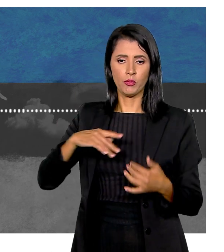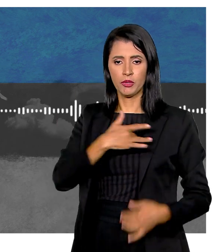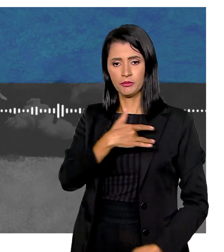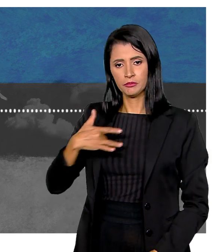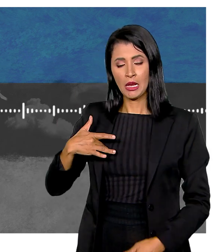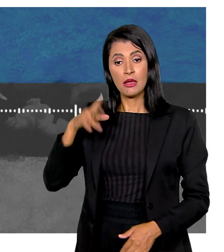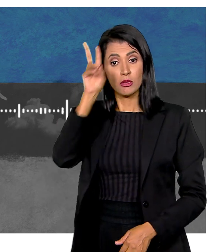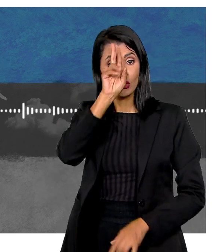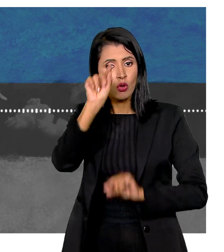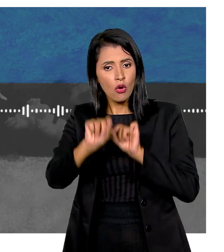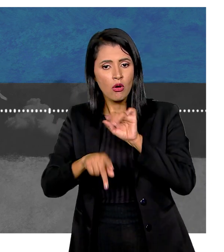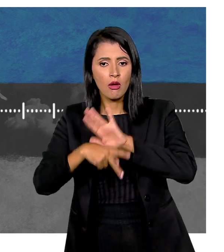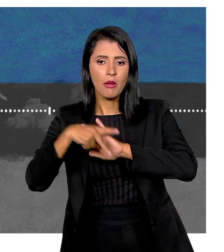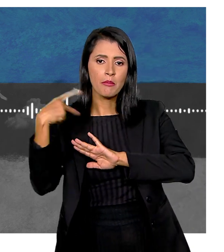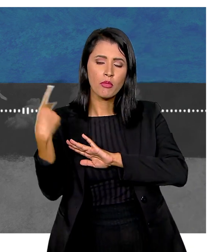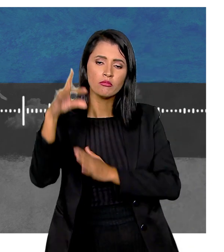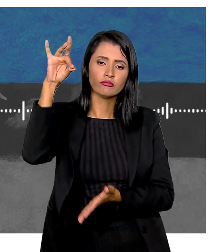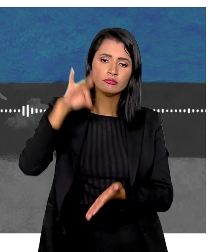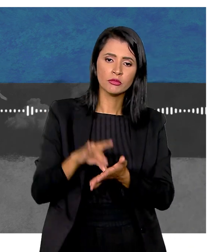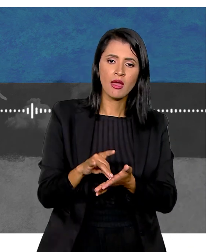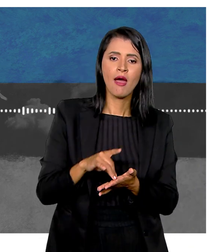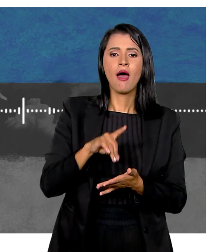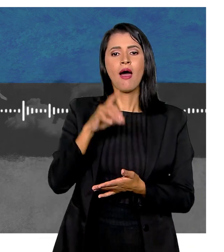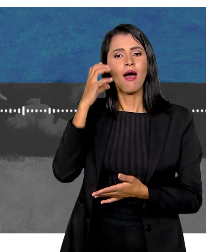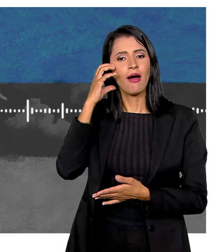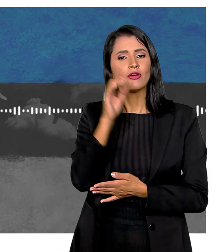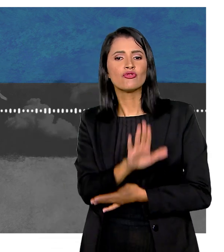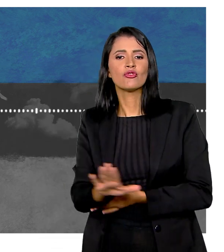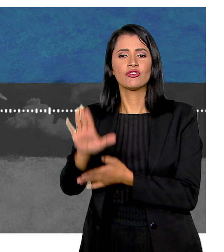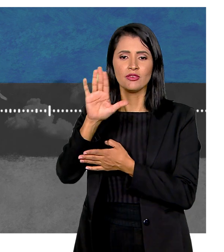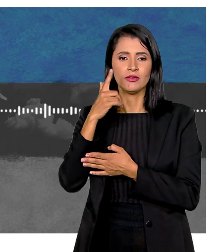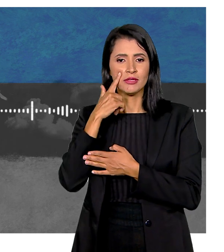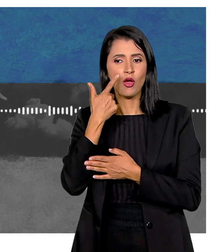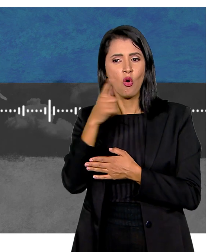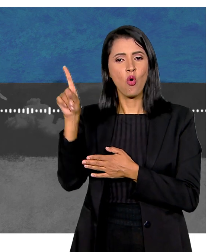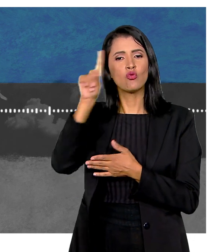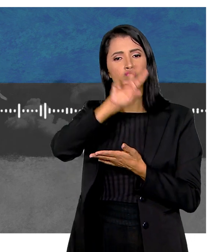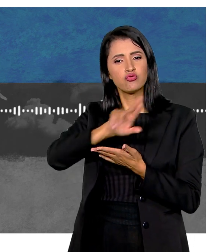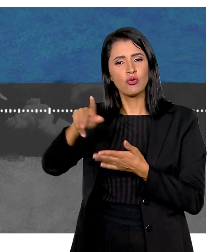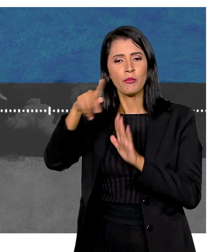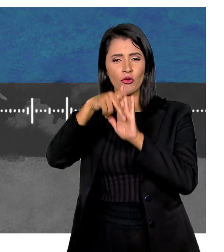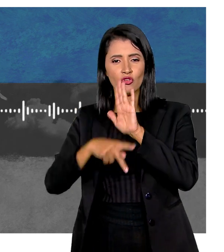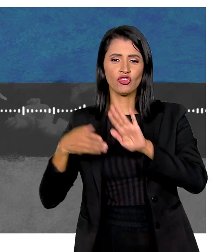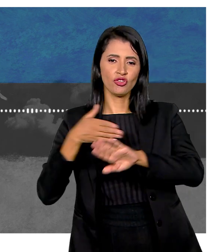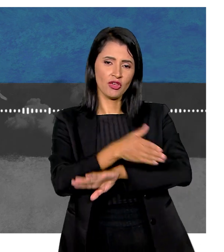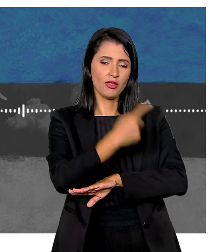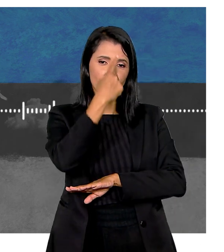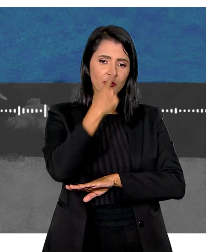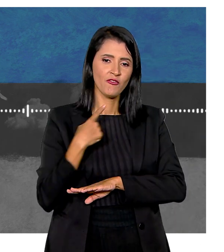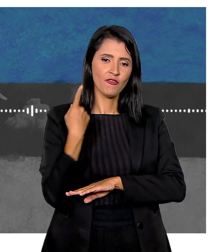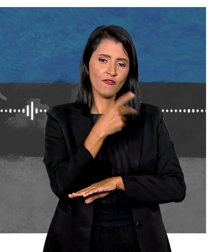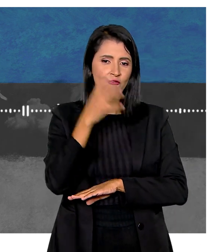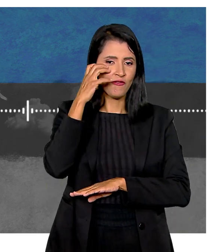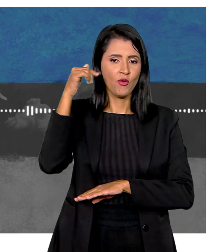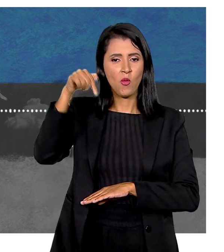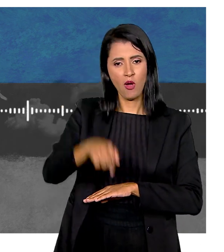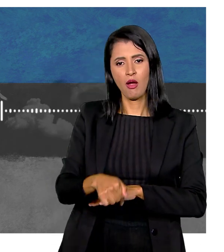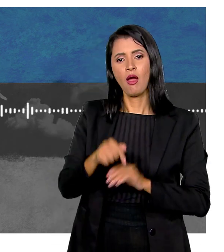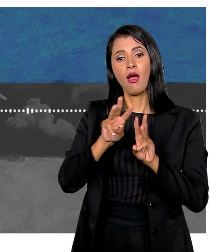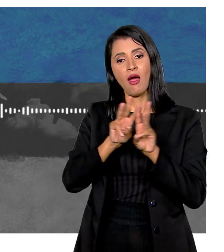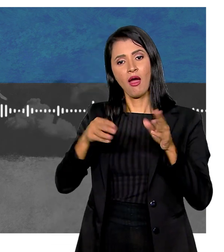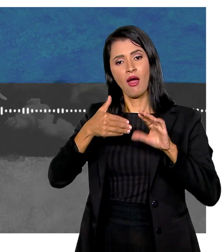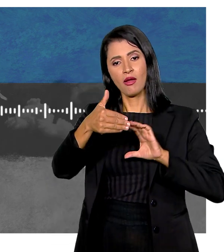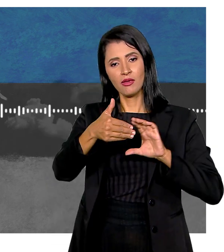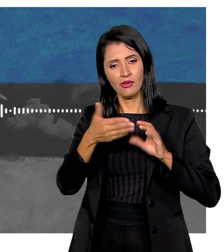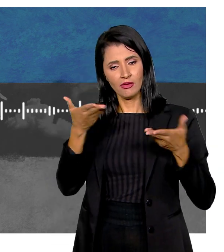Saúde Histórias Raras É um podcast Original Da Rádio Agência Nacional Ouça outros De nossos projetos No perfil Da Rádio Agência